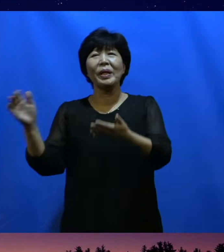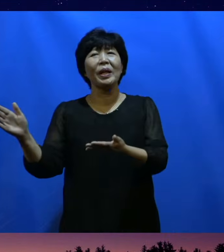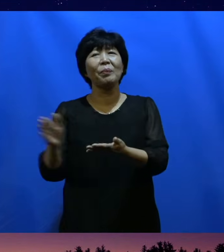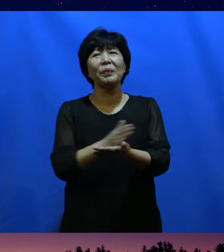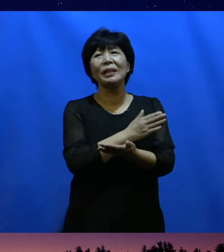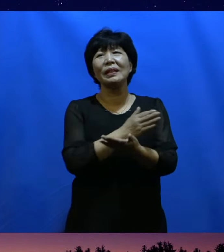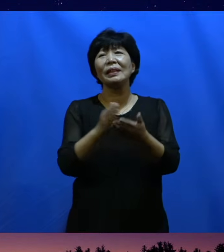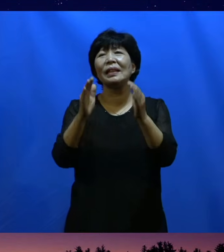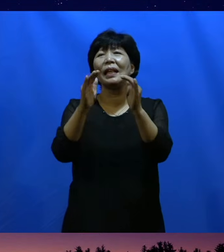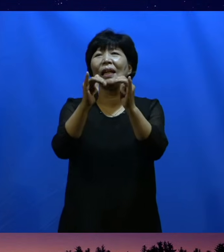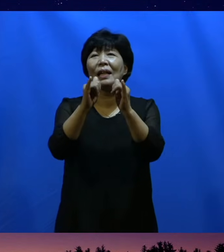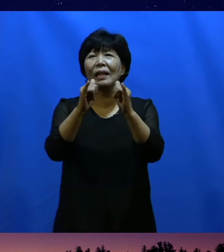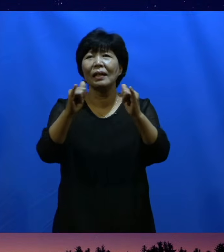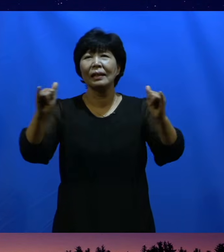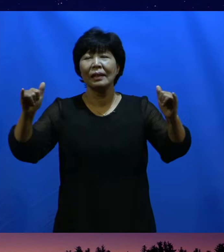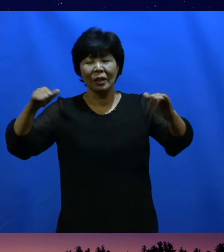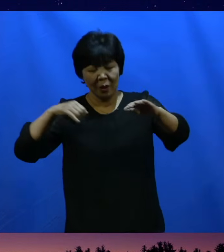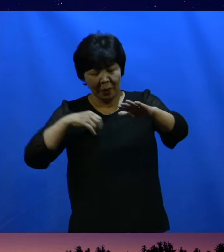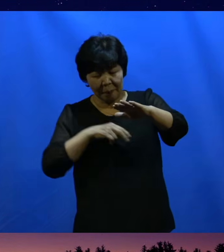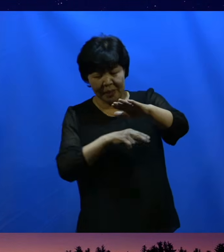자유함이 없는 자